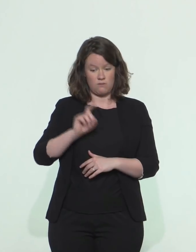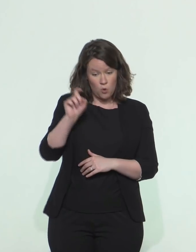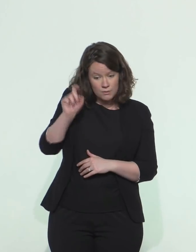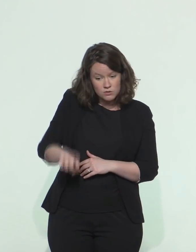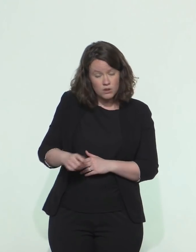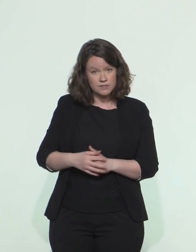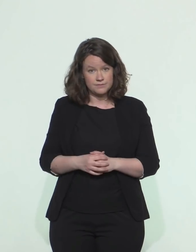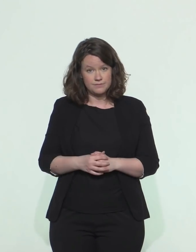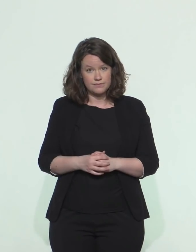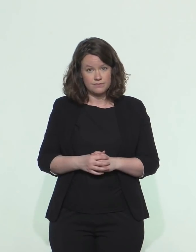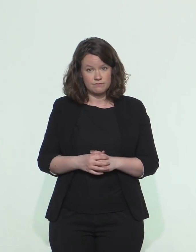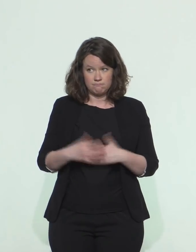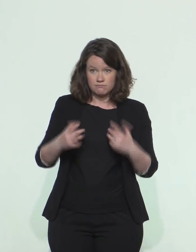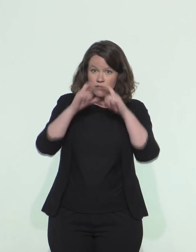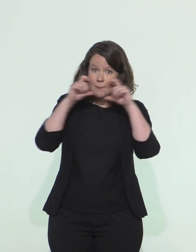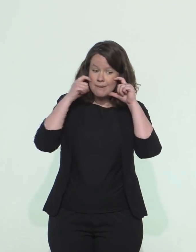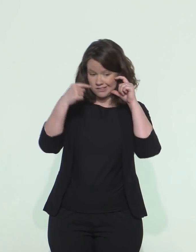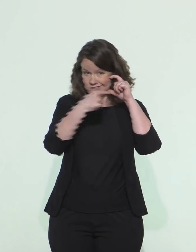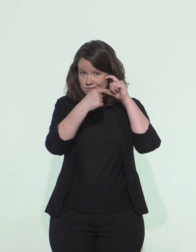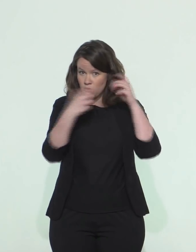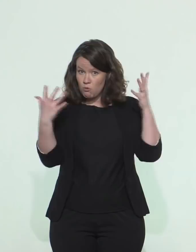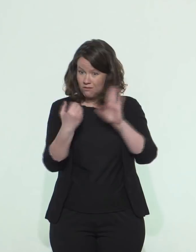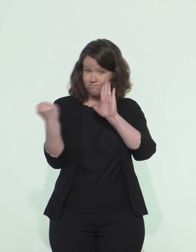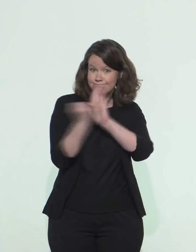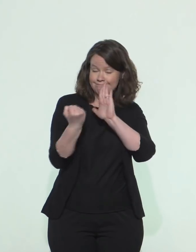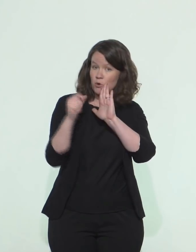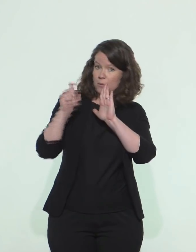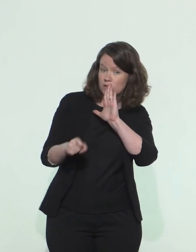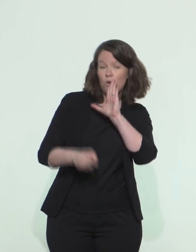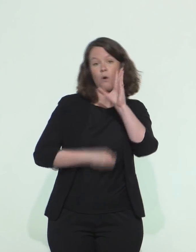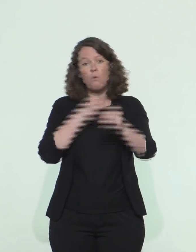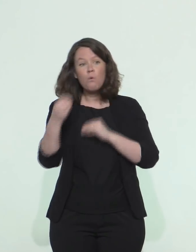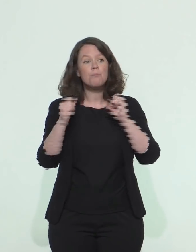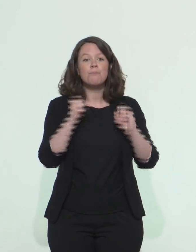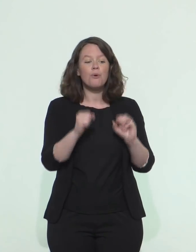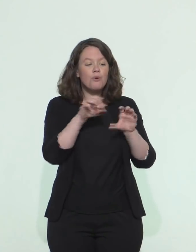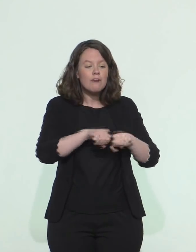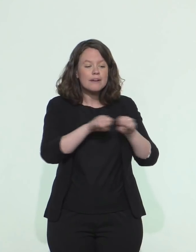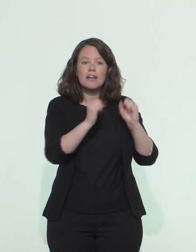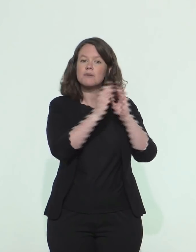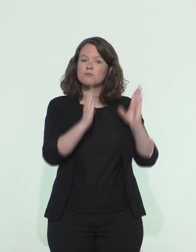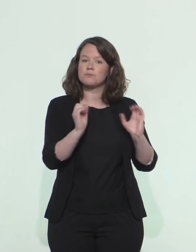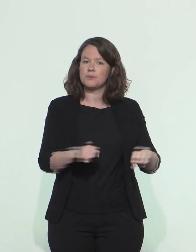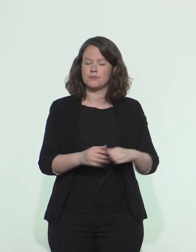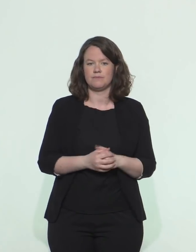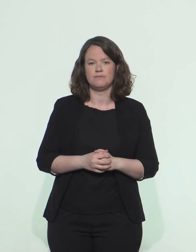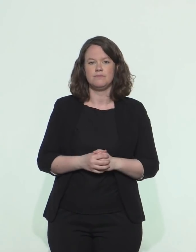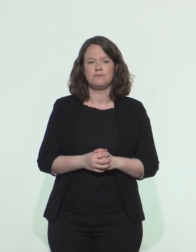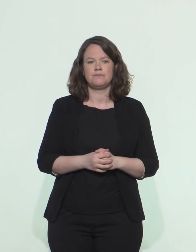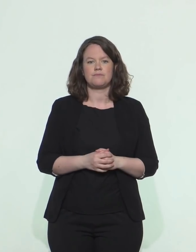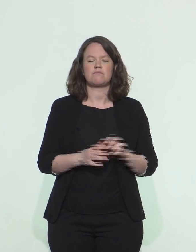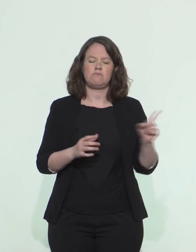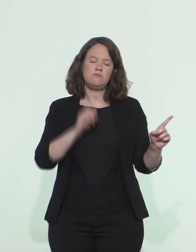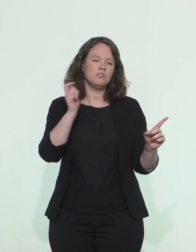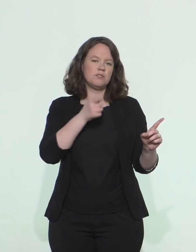devront-ils obligatoirement être homologués ou pourra-t-il s'agir de masques fabriqués à la maison ? Alors nous favorisons évidemment les masques qui